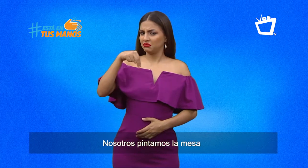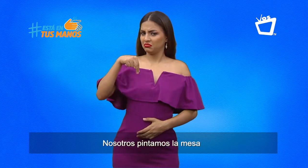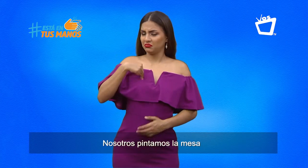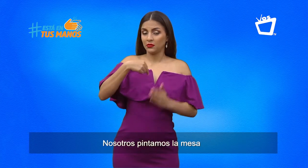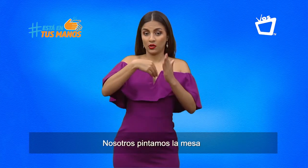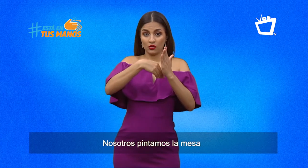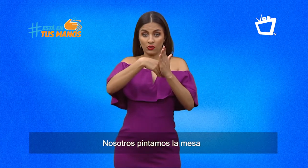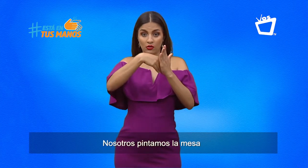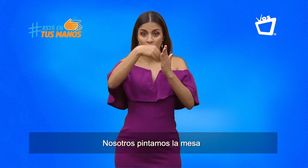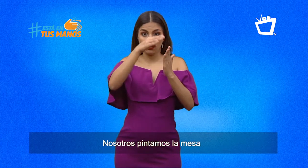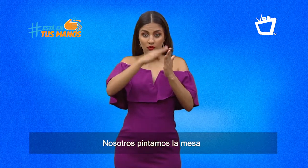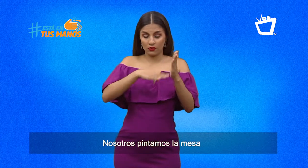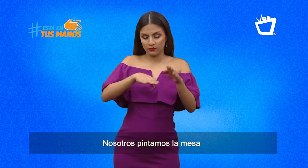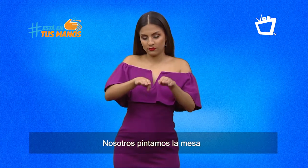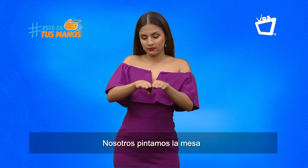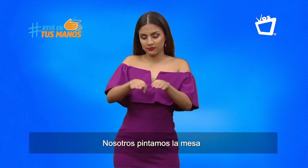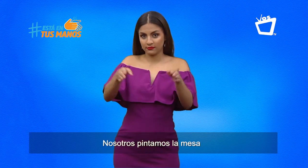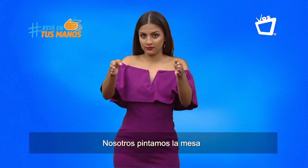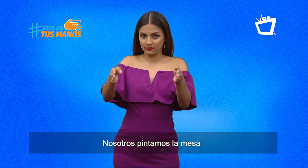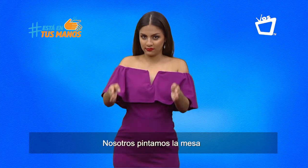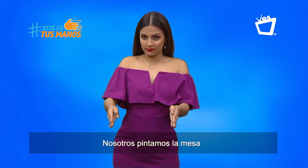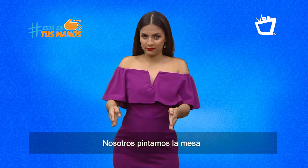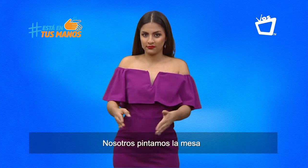nosotros pintamos la mesa